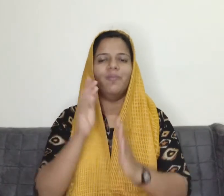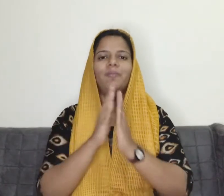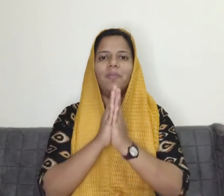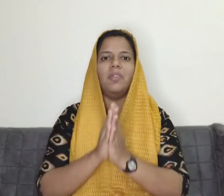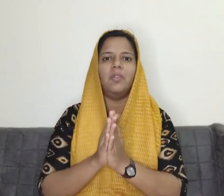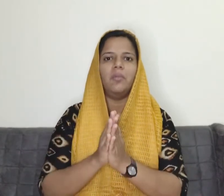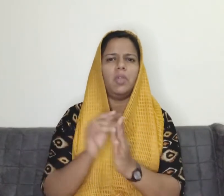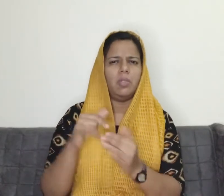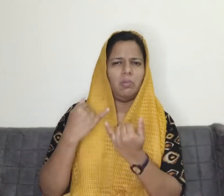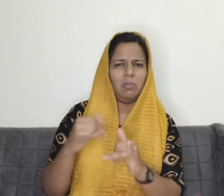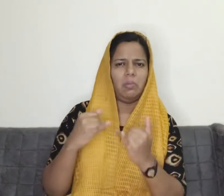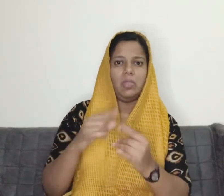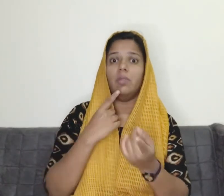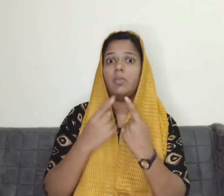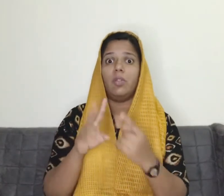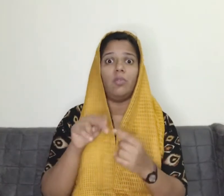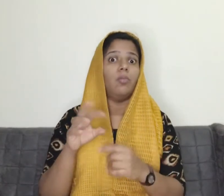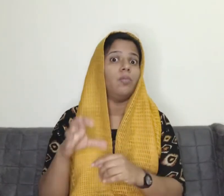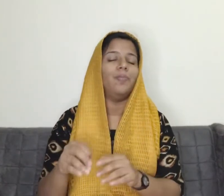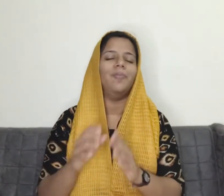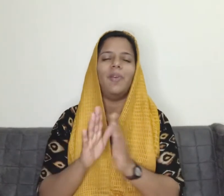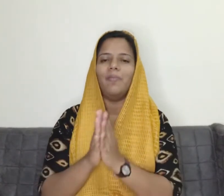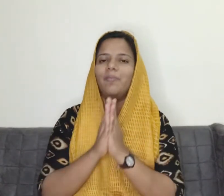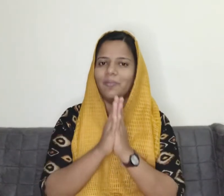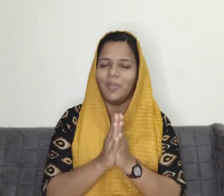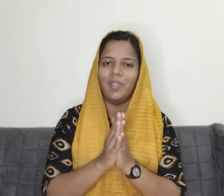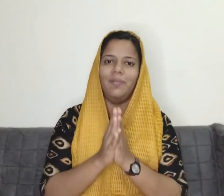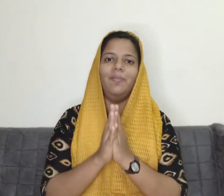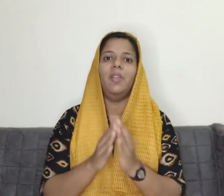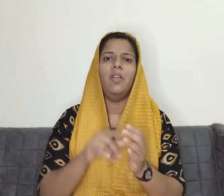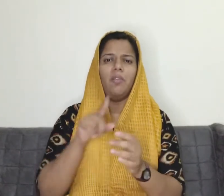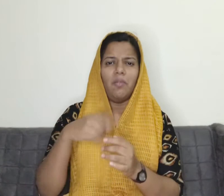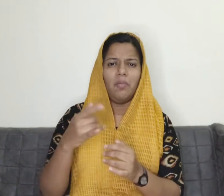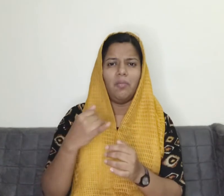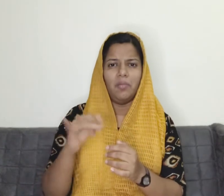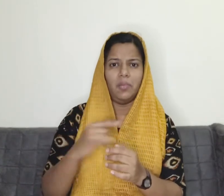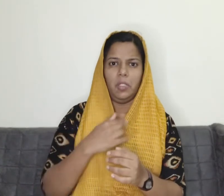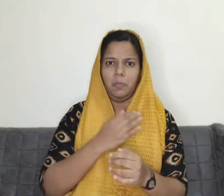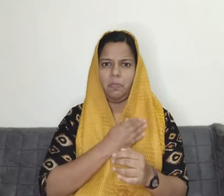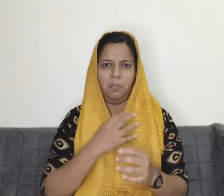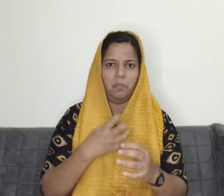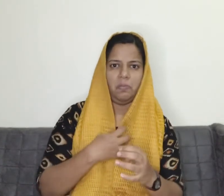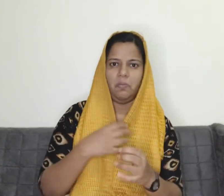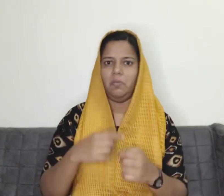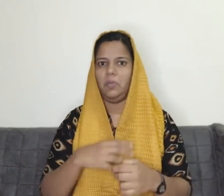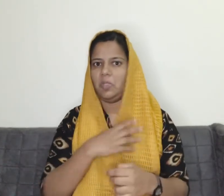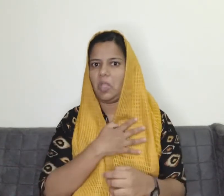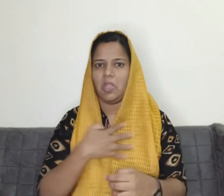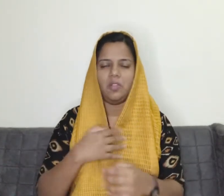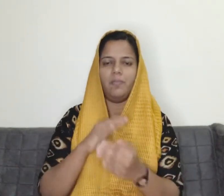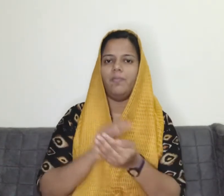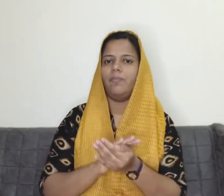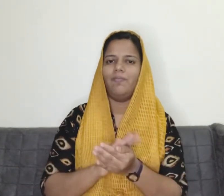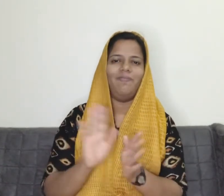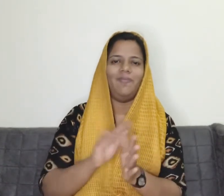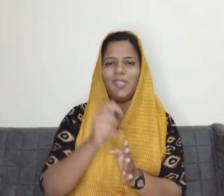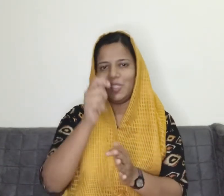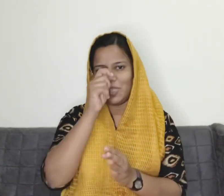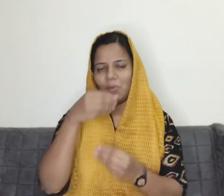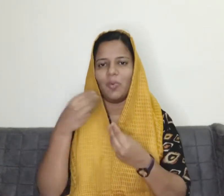പ്രാർത്ഥിക്കുക. മറ്റുള്ളവരെക്കുറിച്ച് ദൂഷണം പറയുന്നതിന് പകരം അവർക്ക് വേണ്ടി പ്രാർത്ഥിക്കുക. മറ്റുള്ളവരോട് പകയും വിദ്വേഷവും വെച്ചുകൊണ്ട് നടക്കുന്നതിന് പകരം അവരോട് ക്ഷമിച്ചിട്ട്